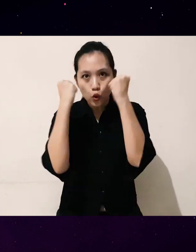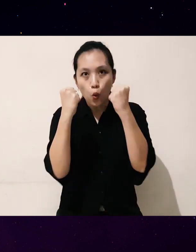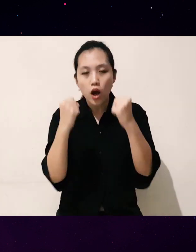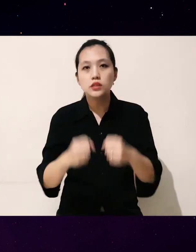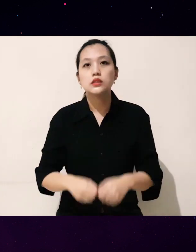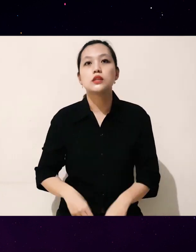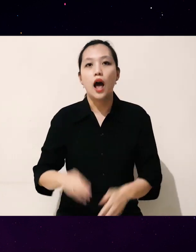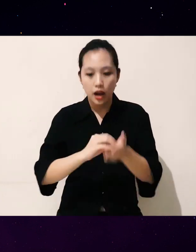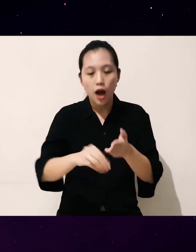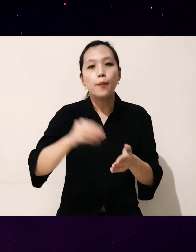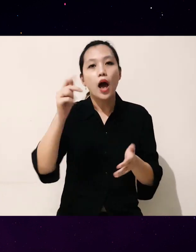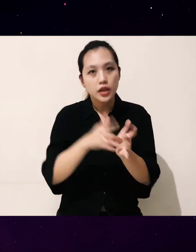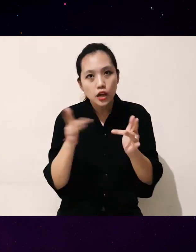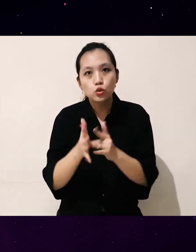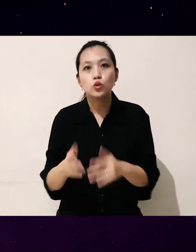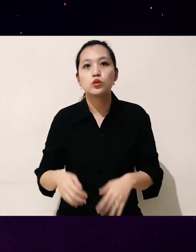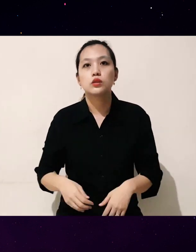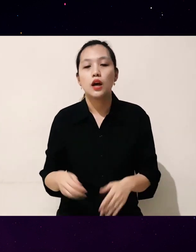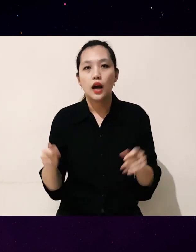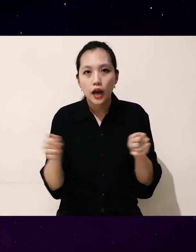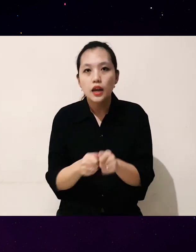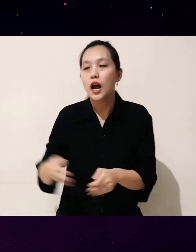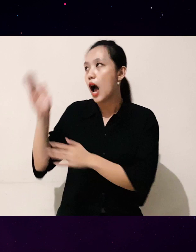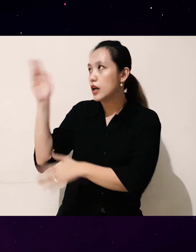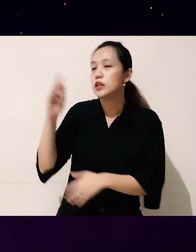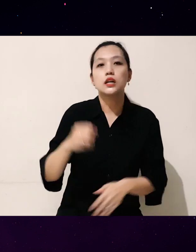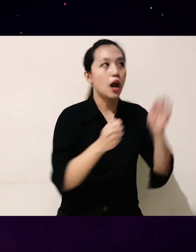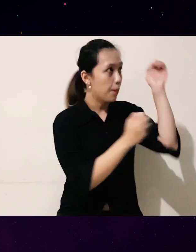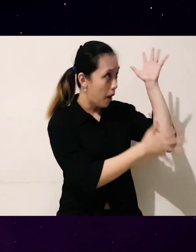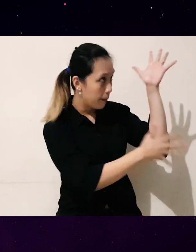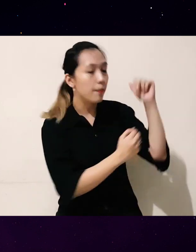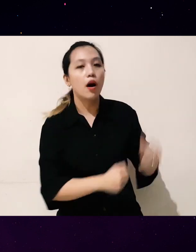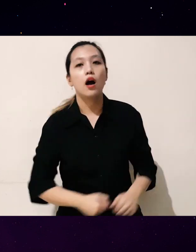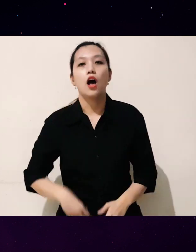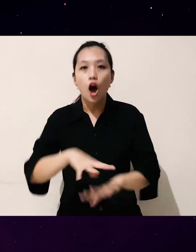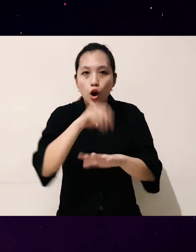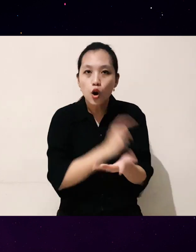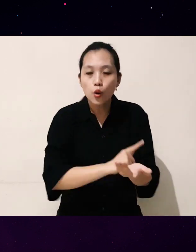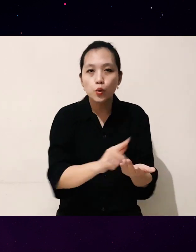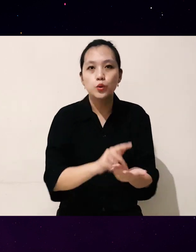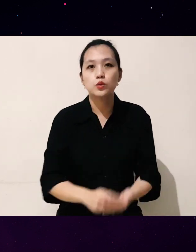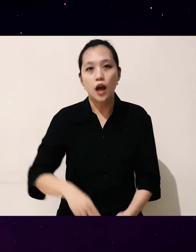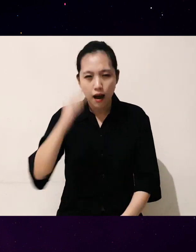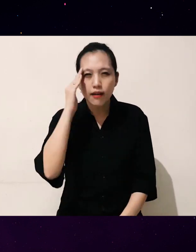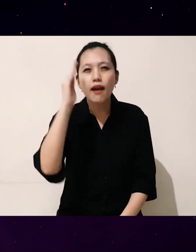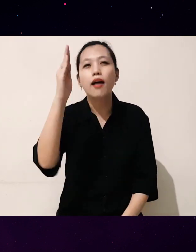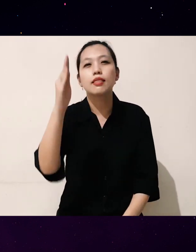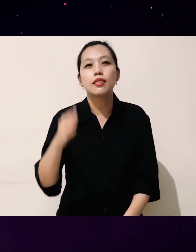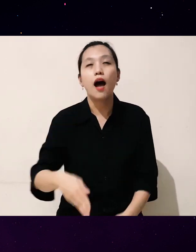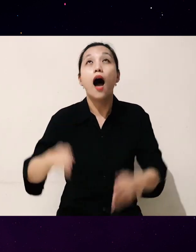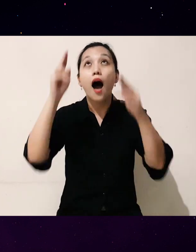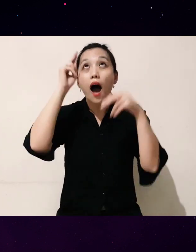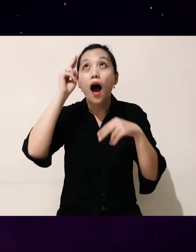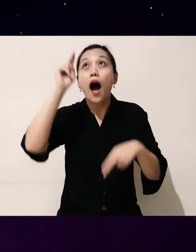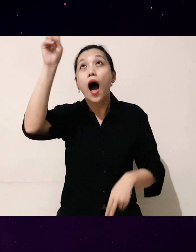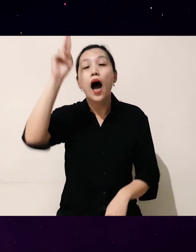katakan ini dengan kuasa nama Yesus, dengan hadirat Tuhan, hadirat Allah Bapa, Yesus